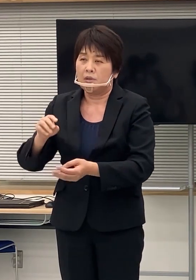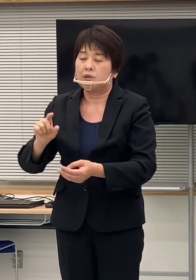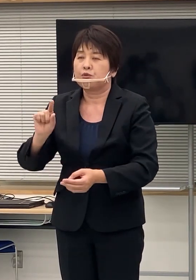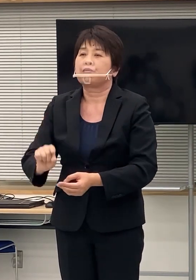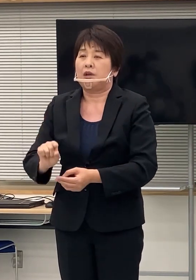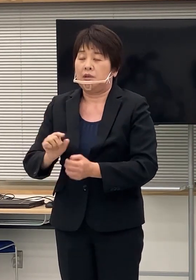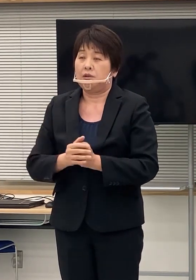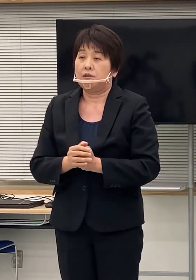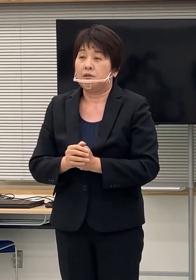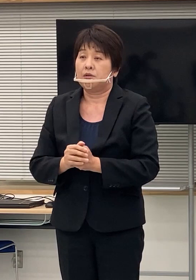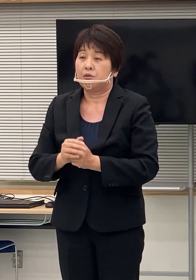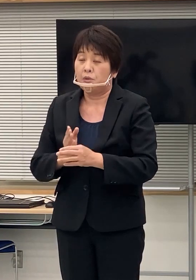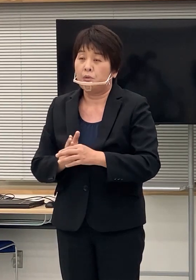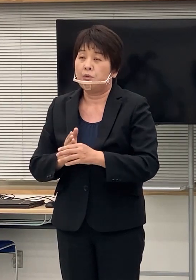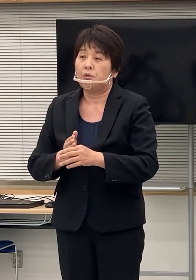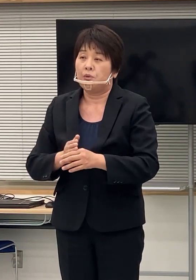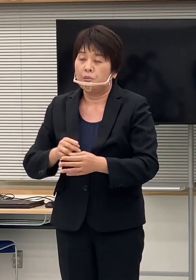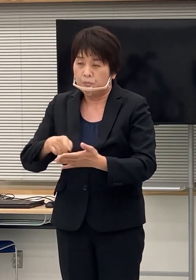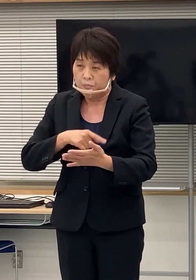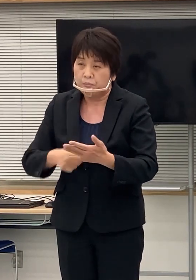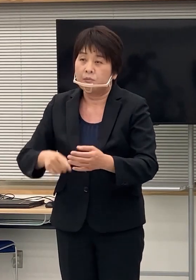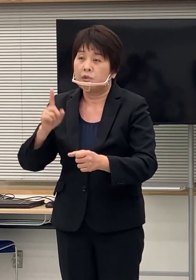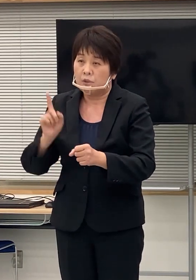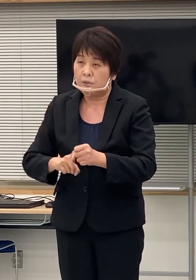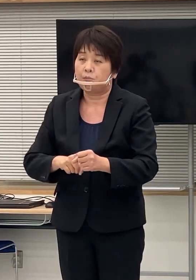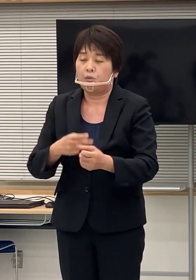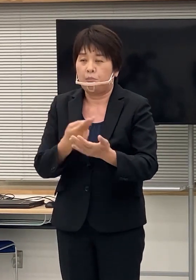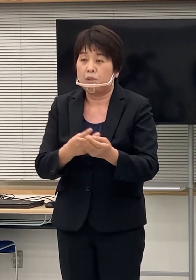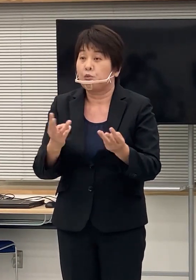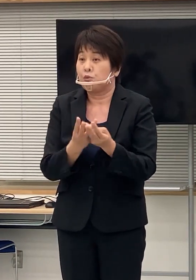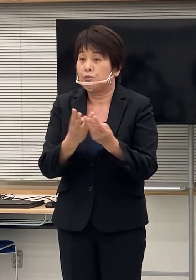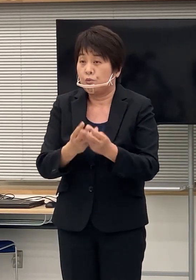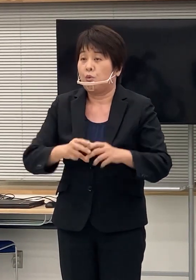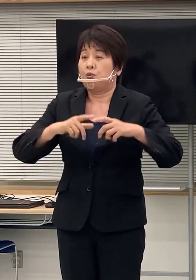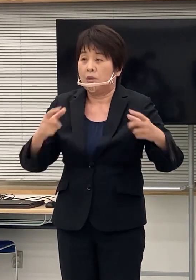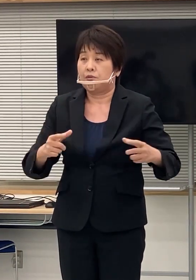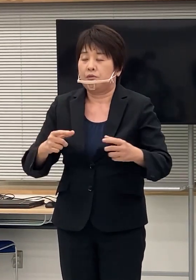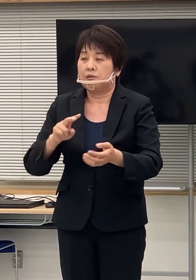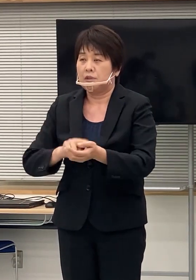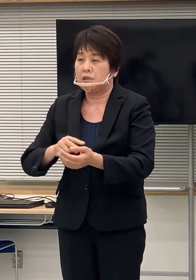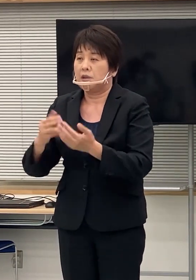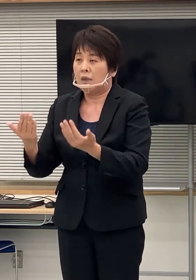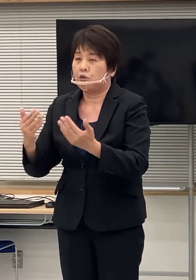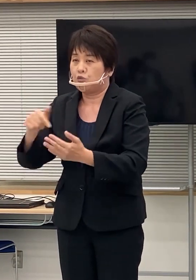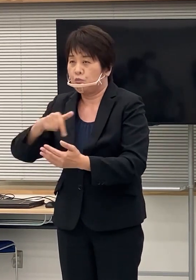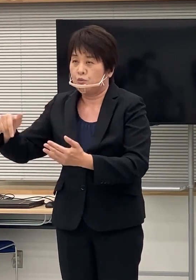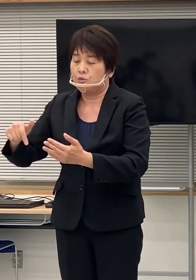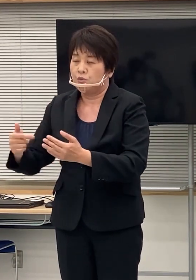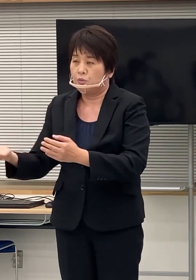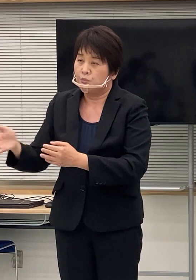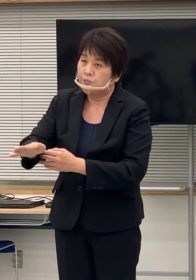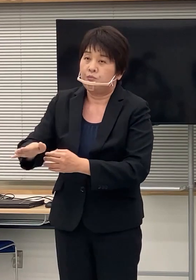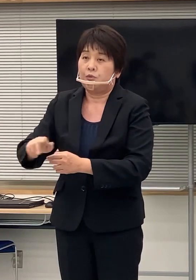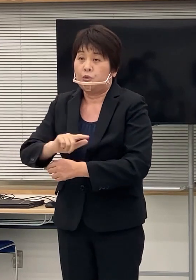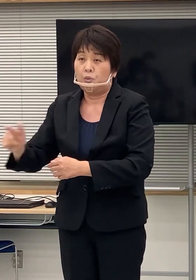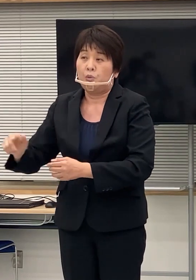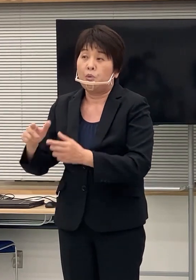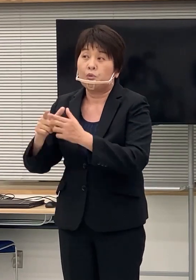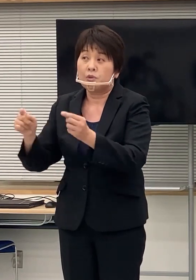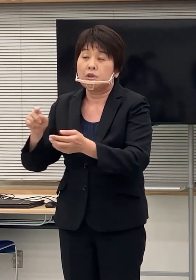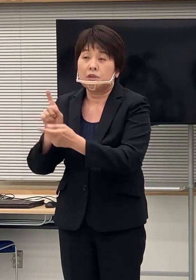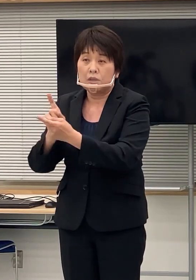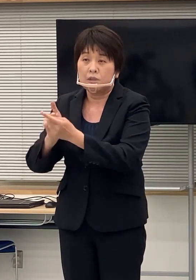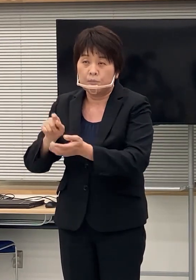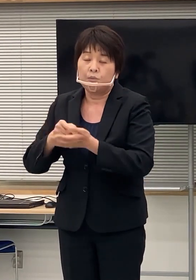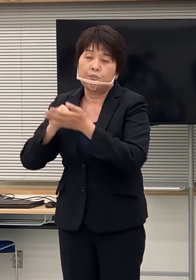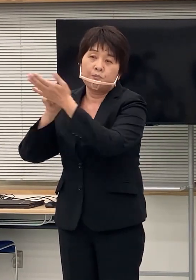にこれまでもベッド数の増強や医学部の増設について厚生労働省国に対して要